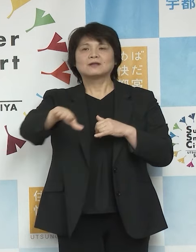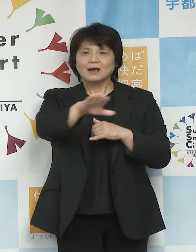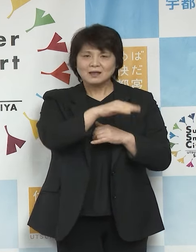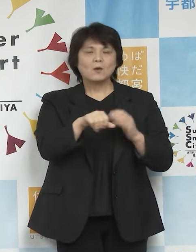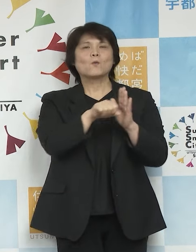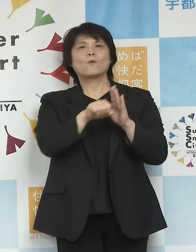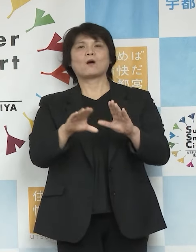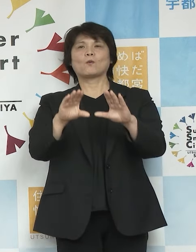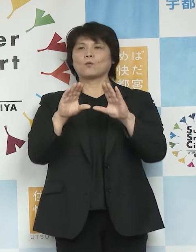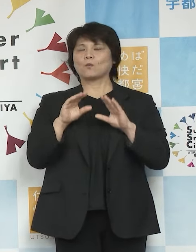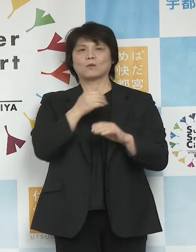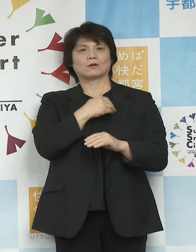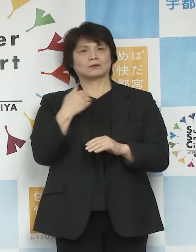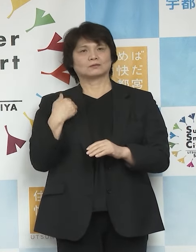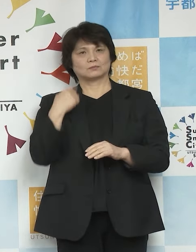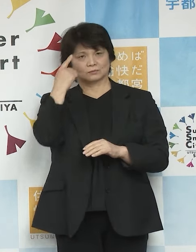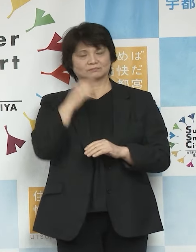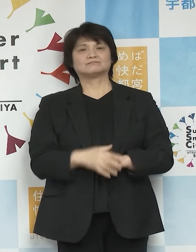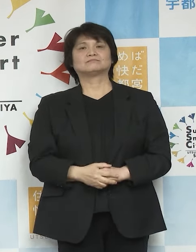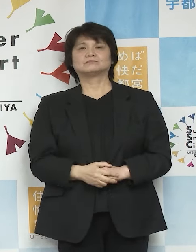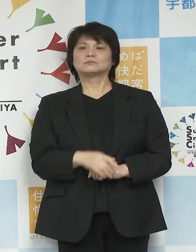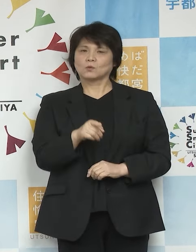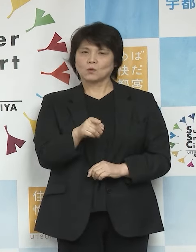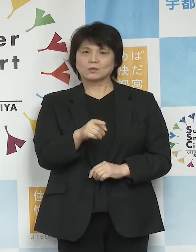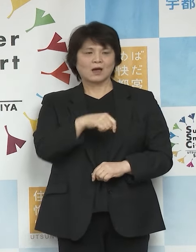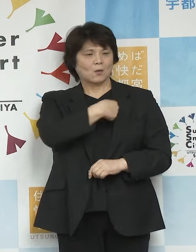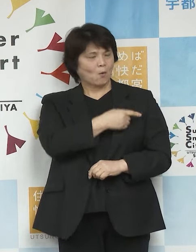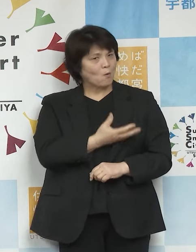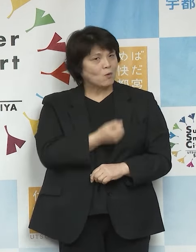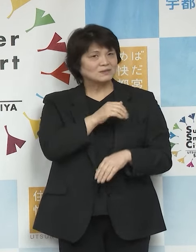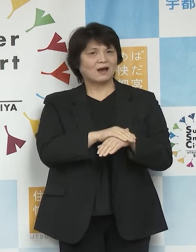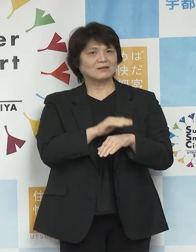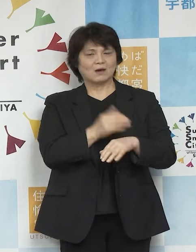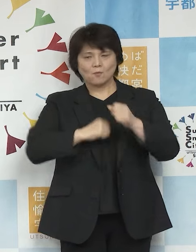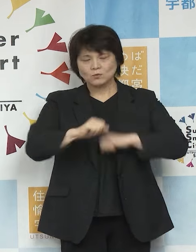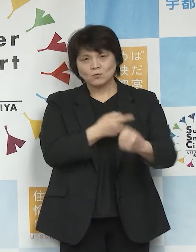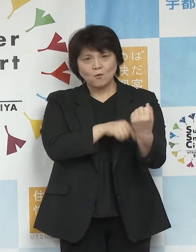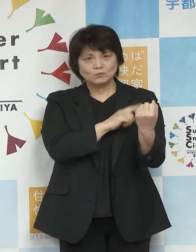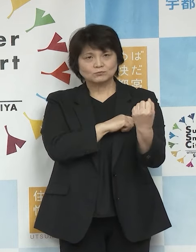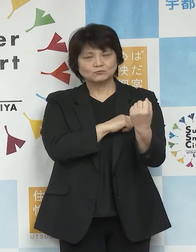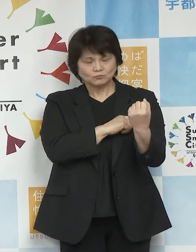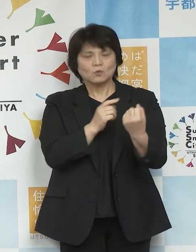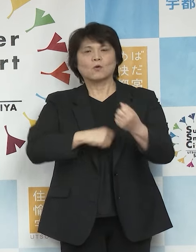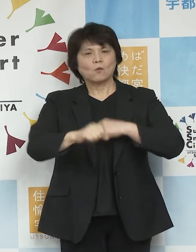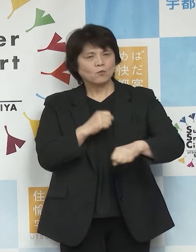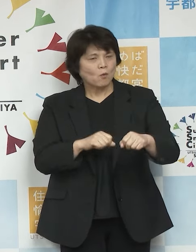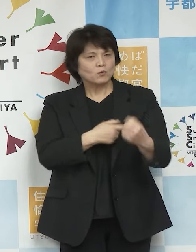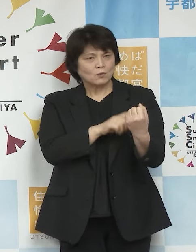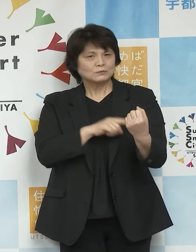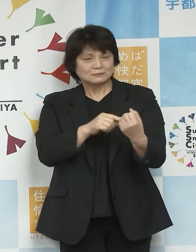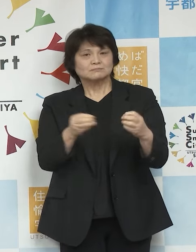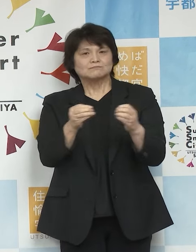が現れていくものだと思います。そうした心の持ちよう、そして行動力、そしてその行動力にはスピード